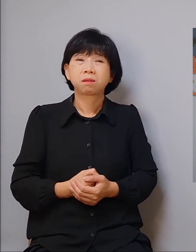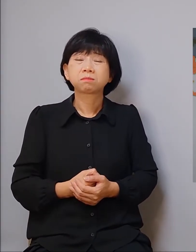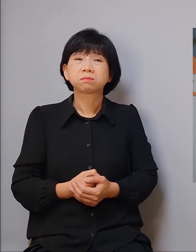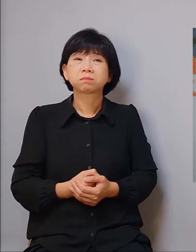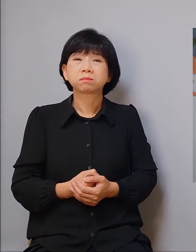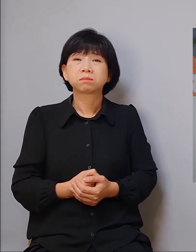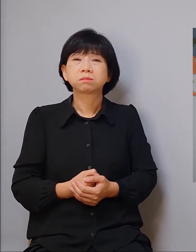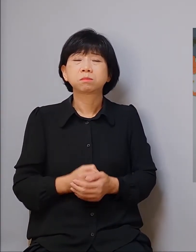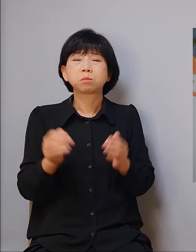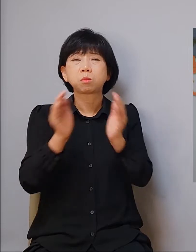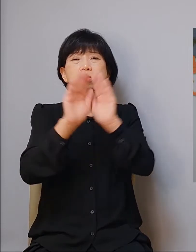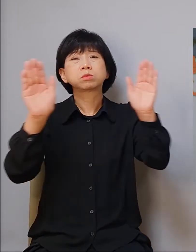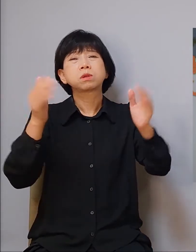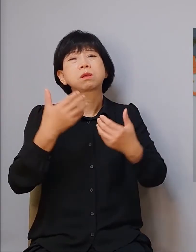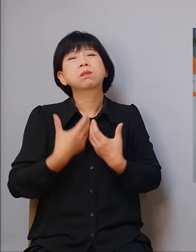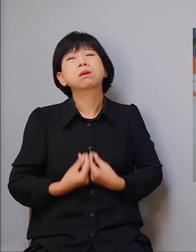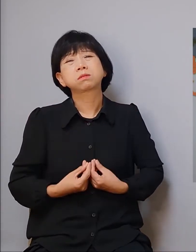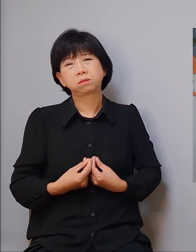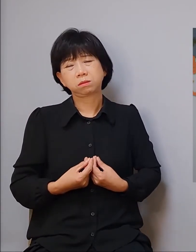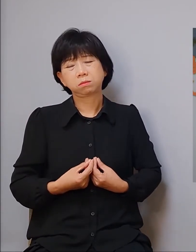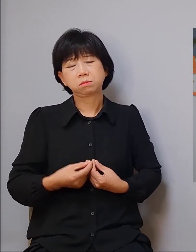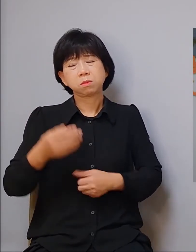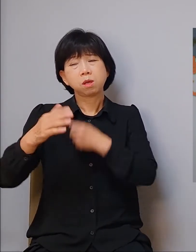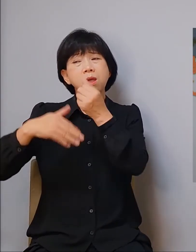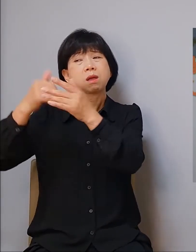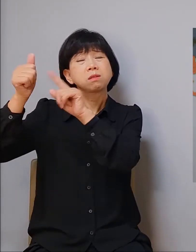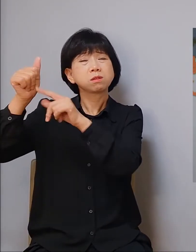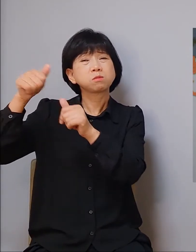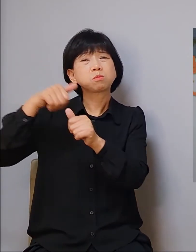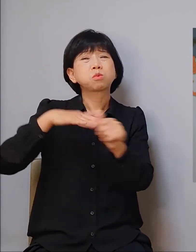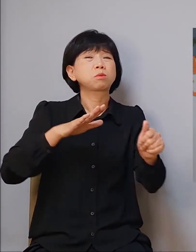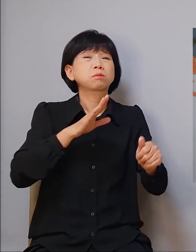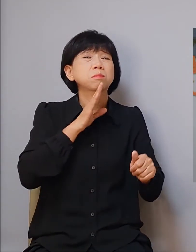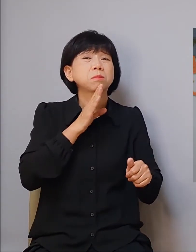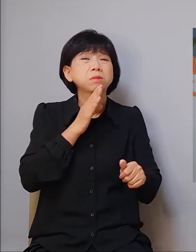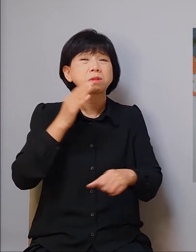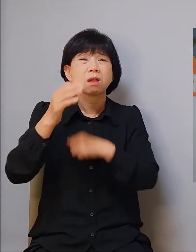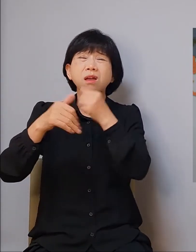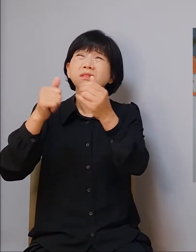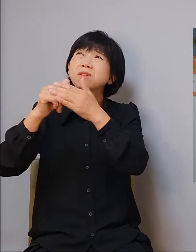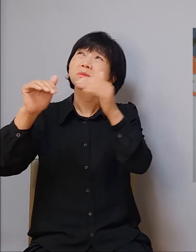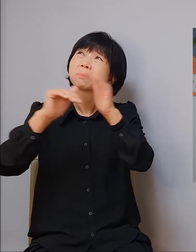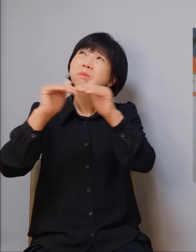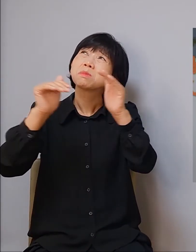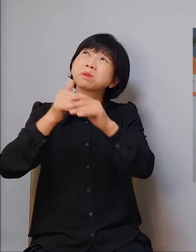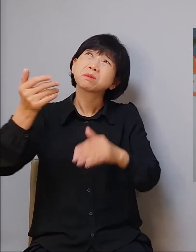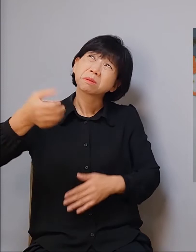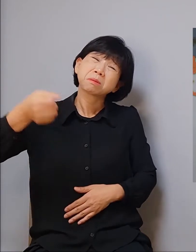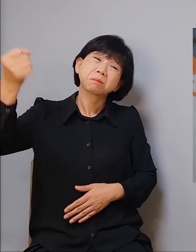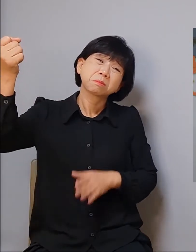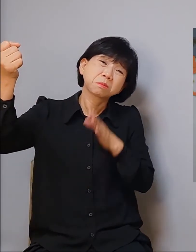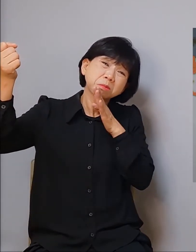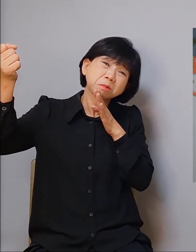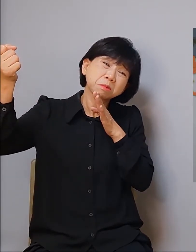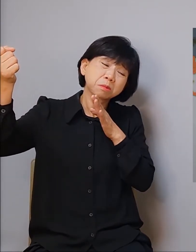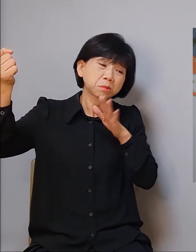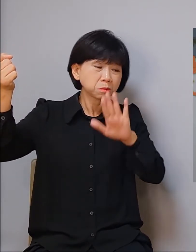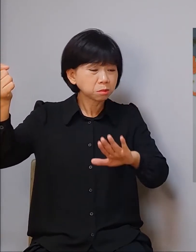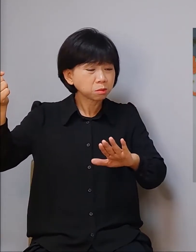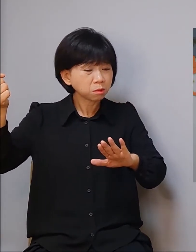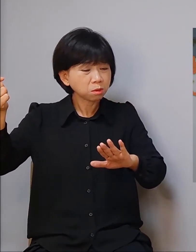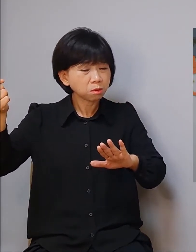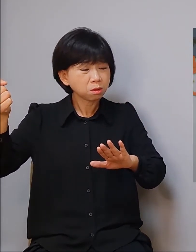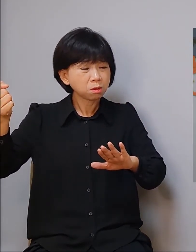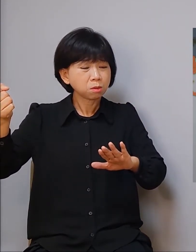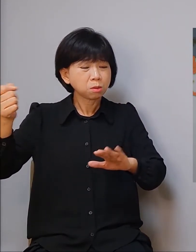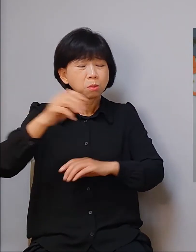모세는 낙심했습니다. 분명 보내신 분도 하나님이시니 하나님이 해결해야 하실 텐데 그리고 일이 더